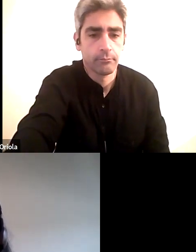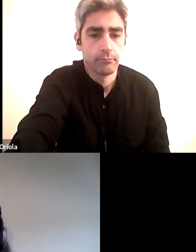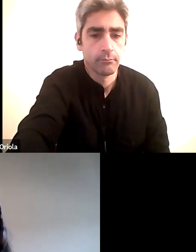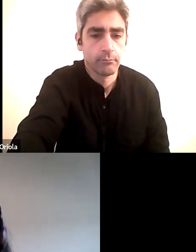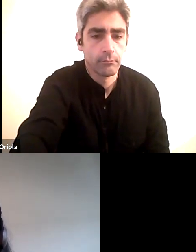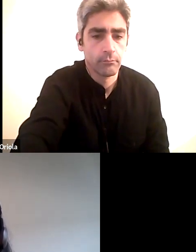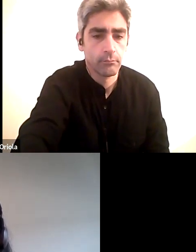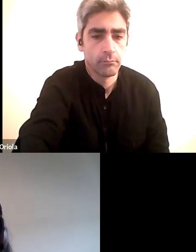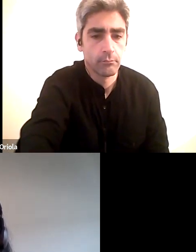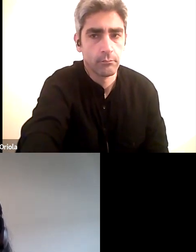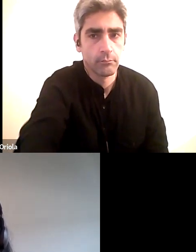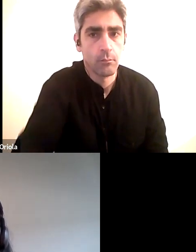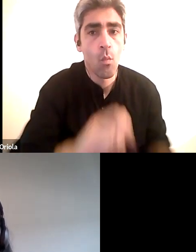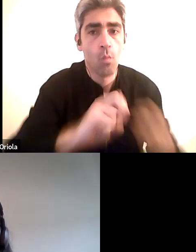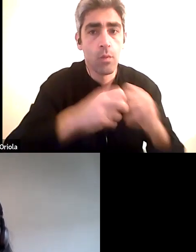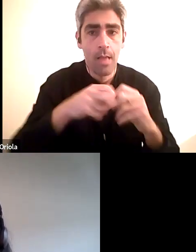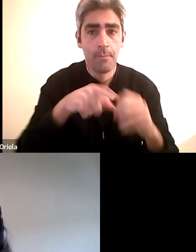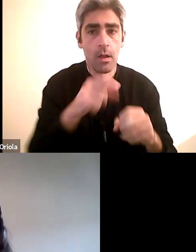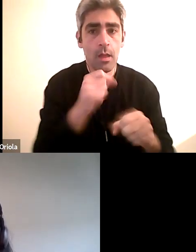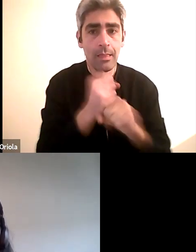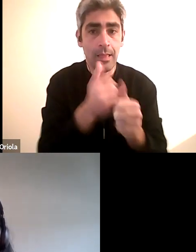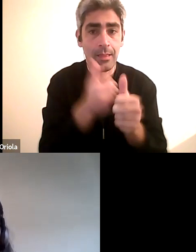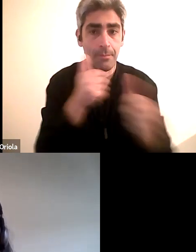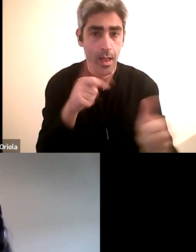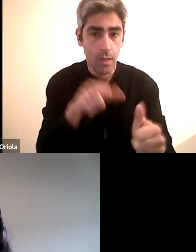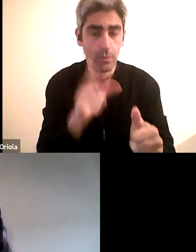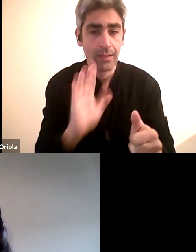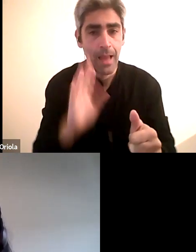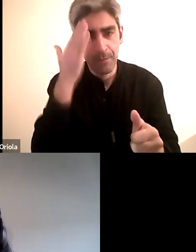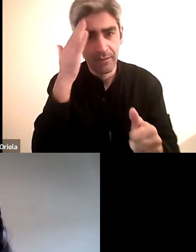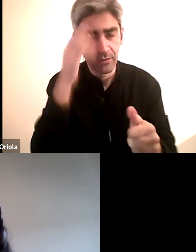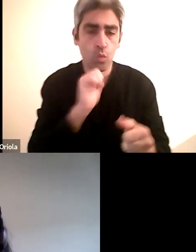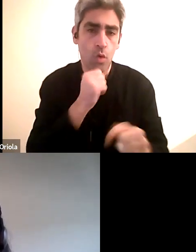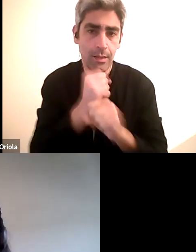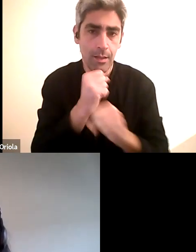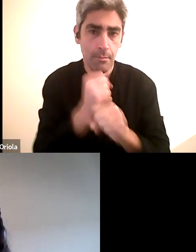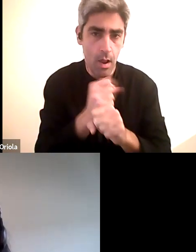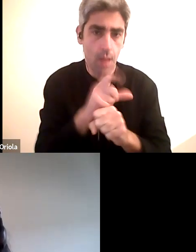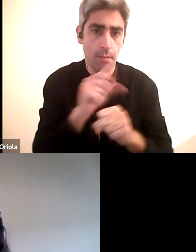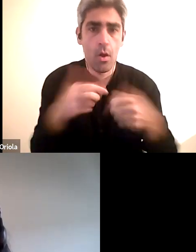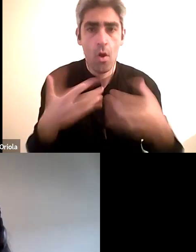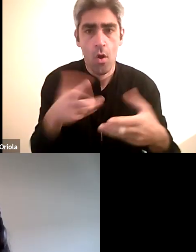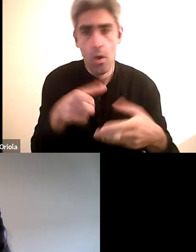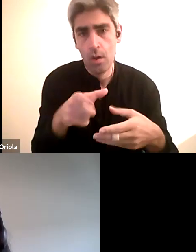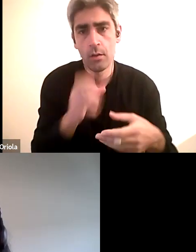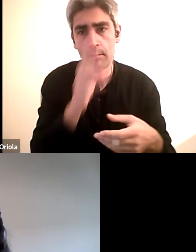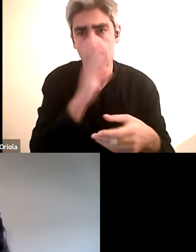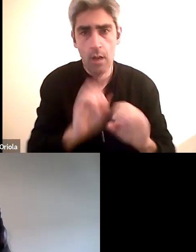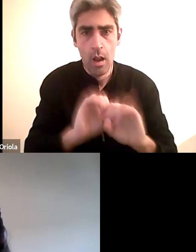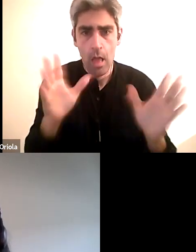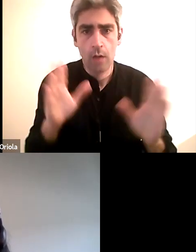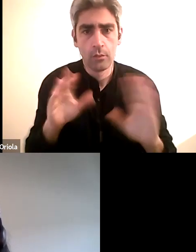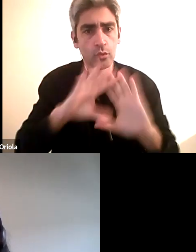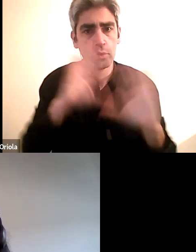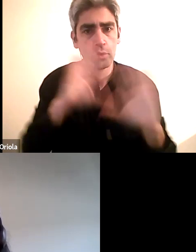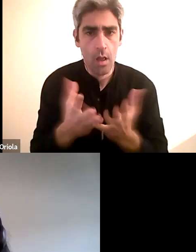O problema do teletrabalho, em termos de... E, portanto, o que está previsto no Código de Trabalho, e agora, portanto, é de aplicação, claro, universal,